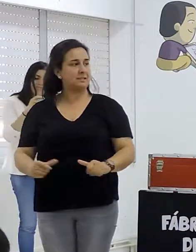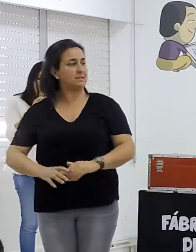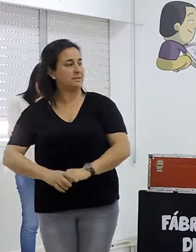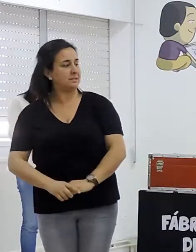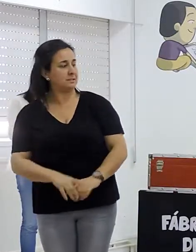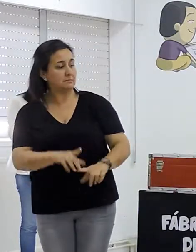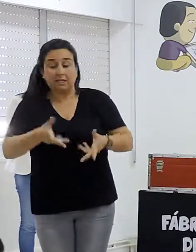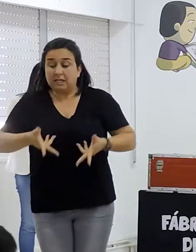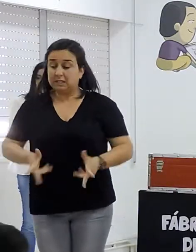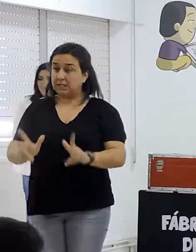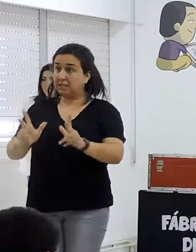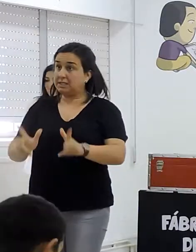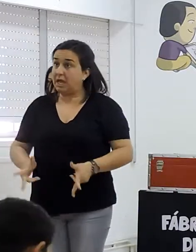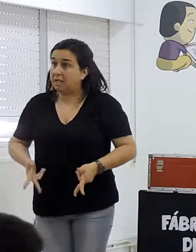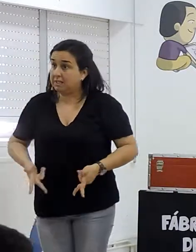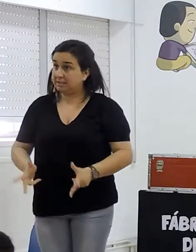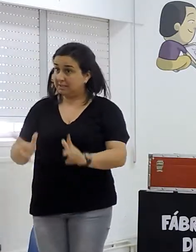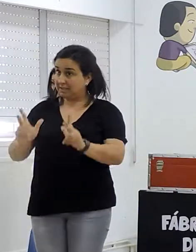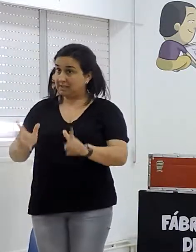una silla.